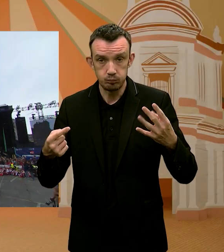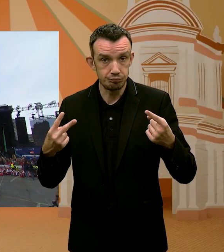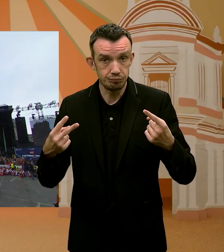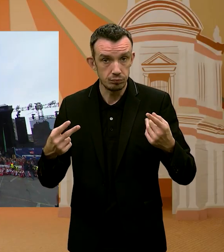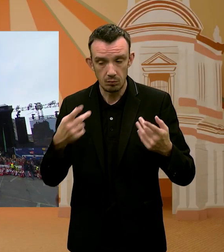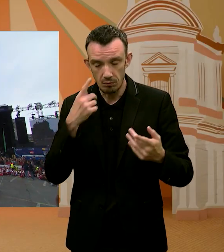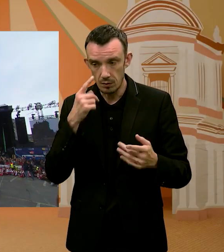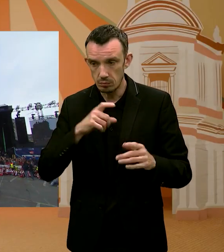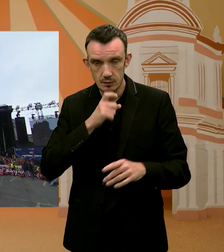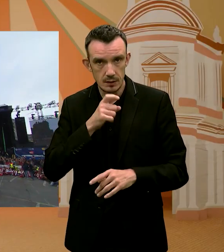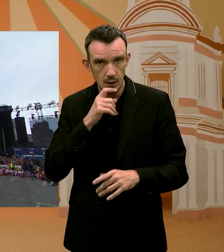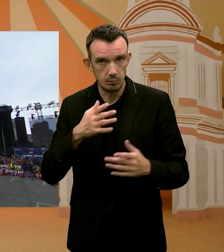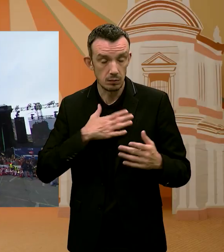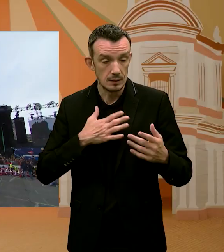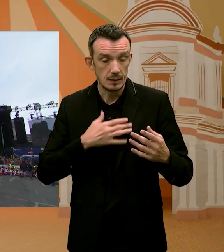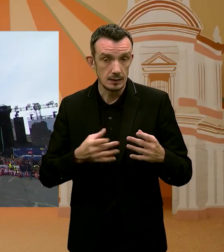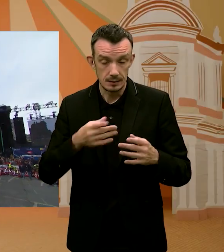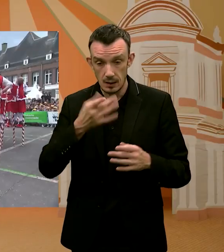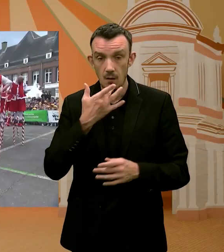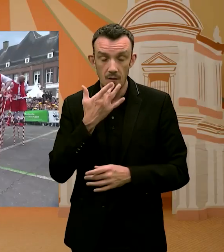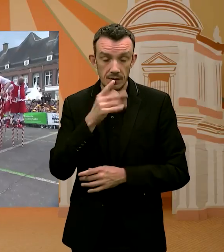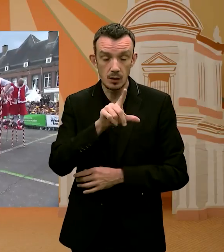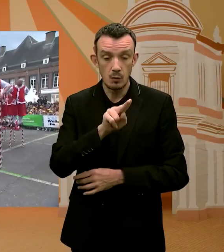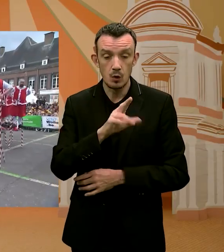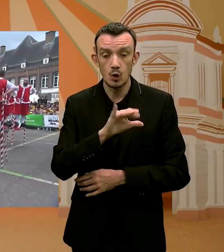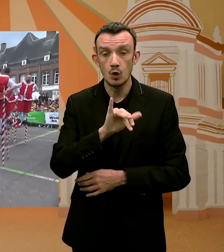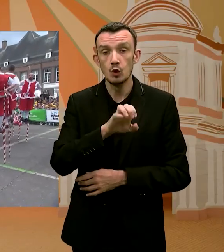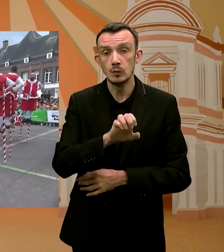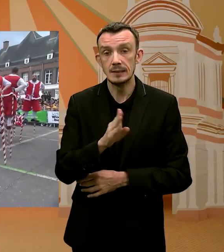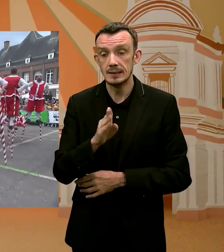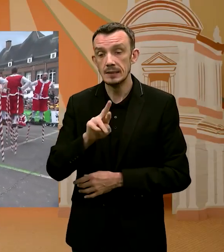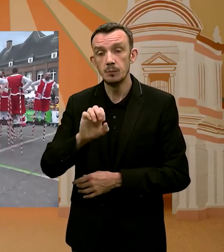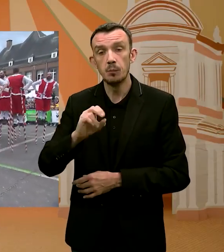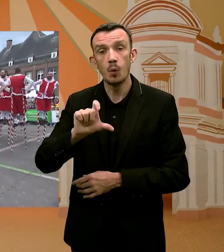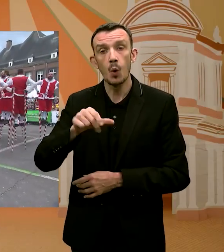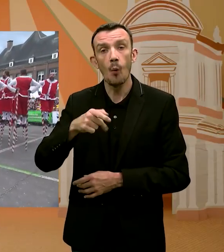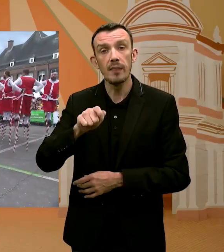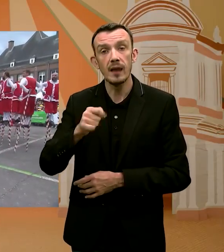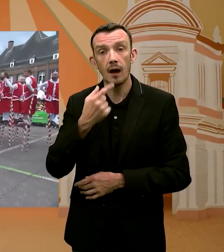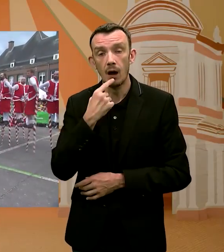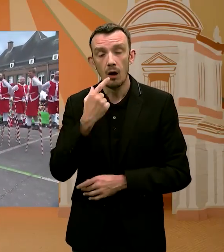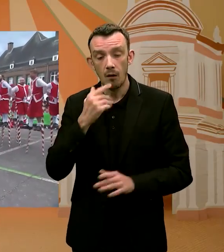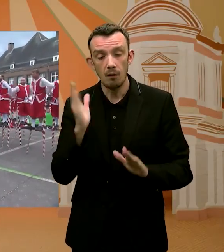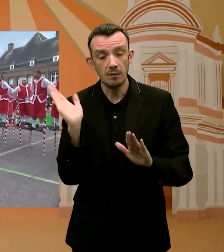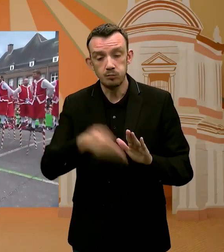descendre Lucie Grognard en premier, technique qui s'est avérée absolument foireuse oui, en effet. du début à la fin. Donc